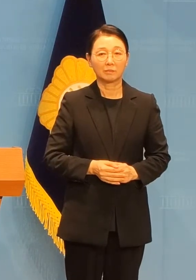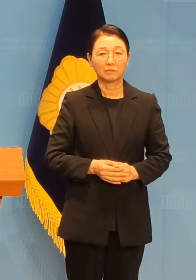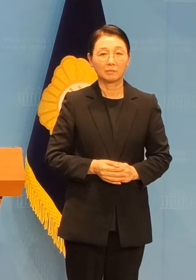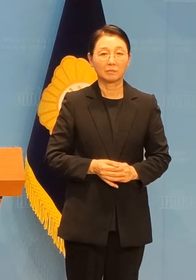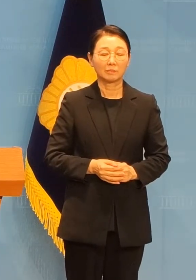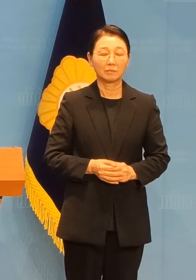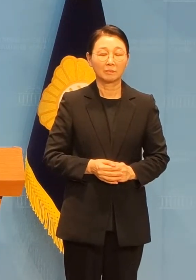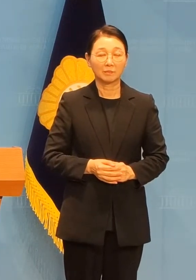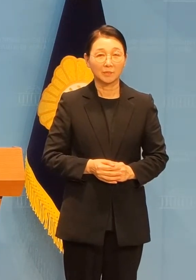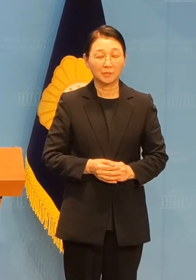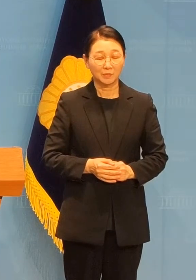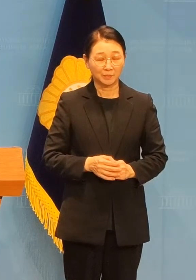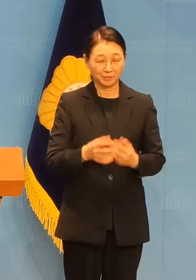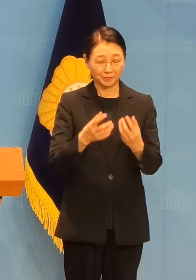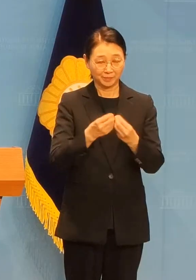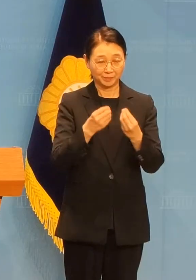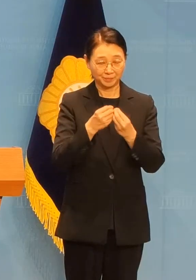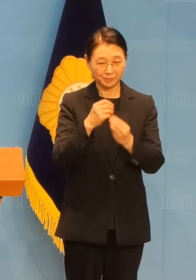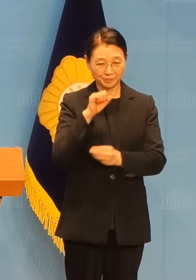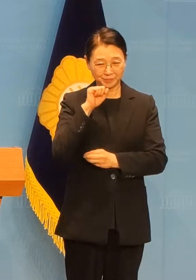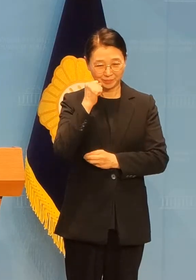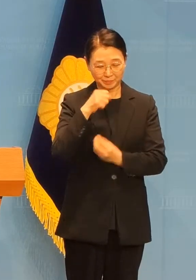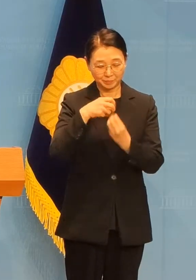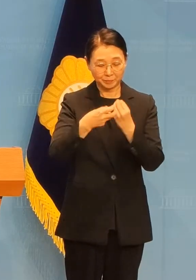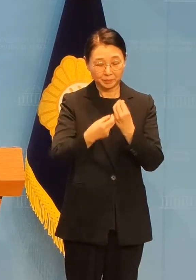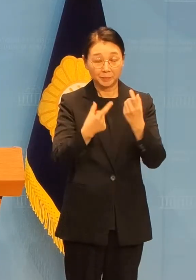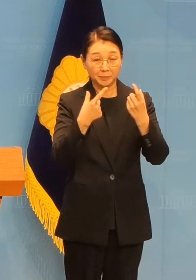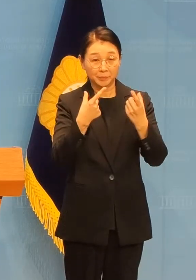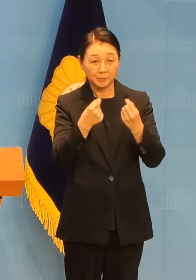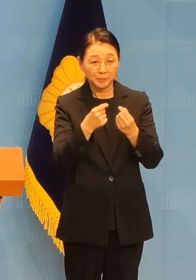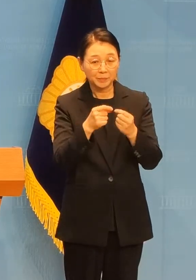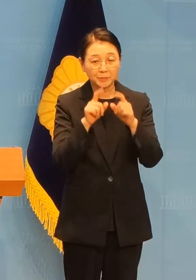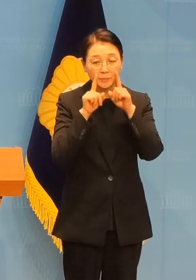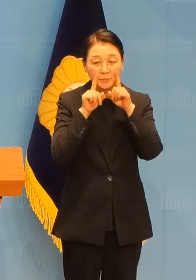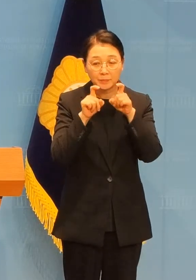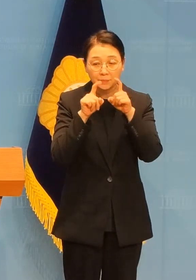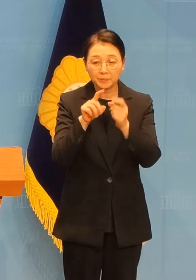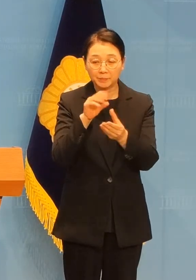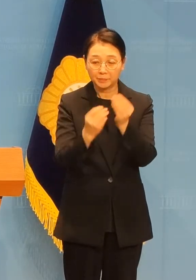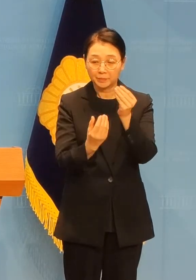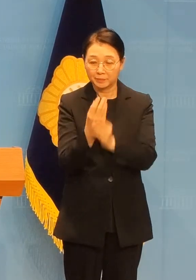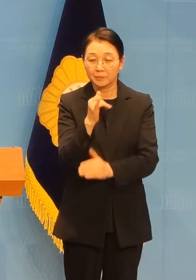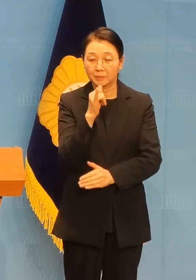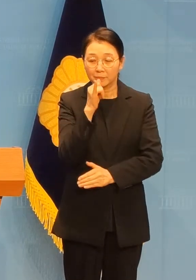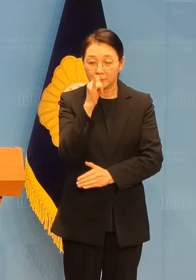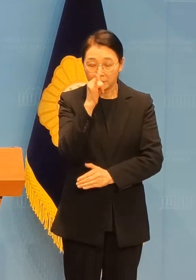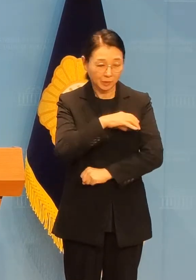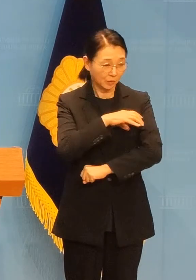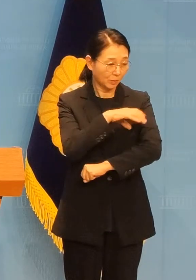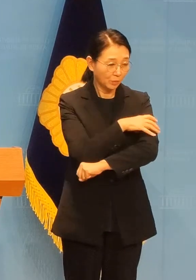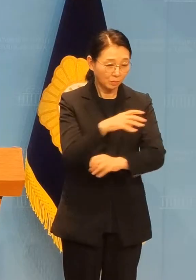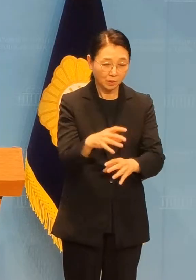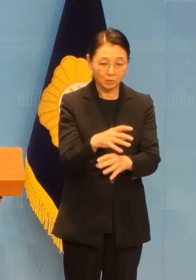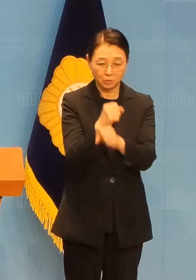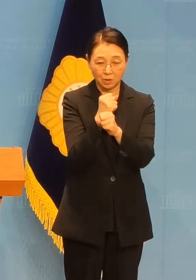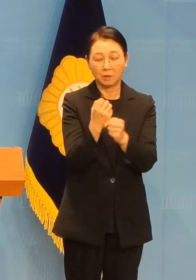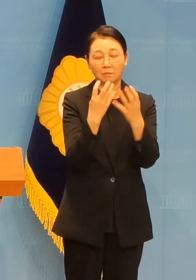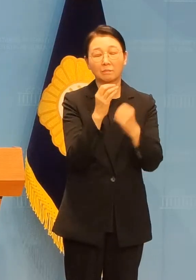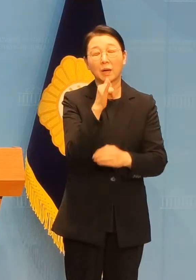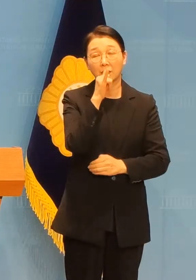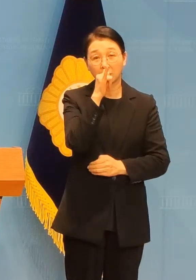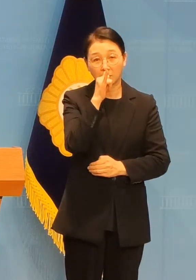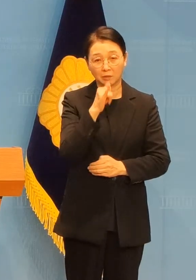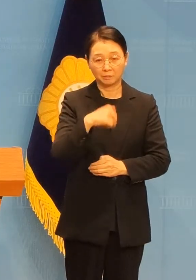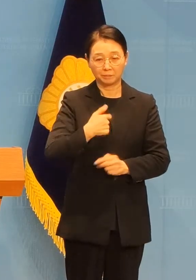양파 껍질 벗겨지듯 터져나오는 의혹은 가히 권력형 비리 종합한 수준이지만 당사자는